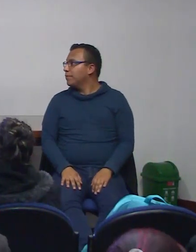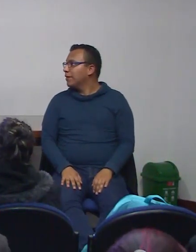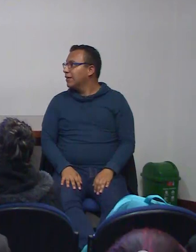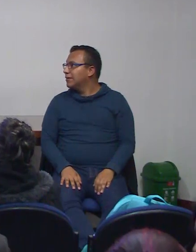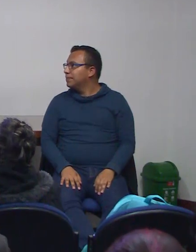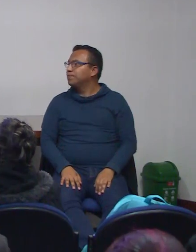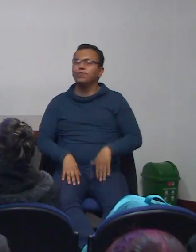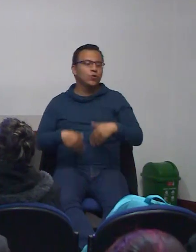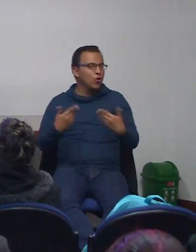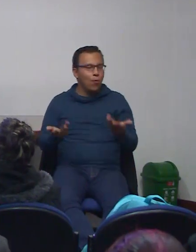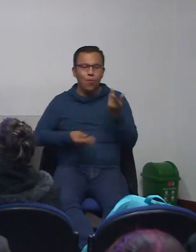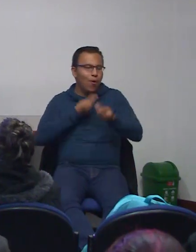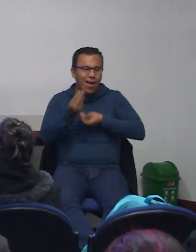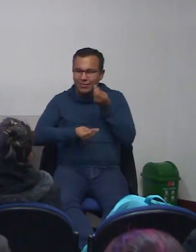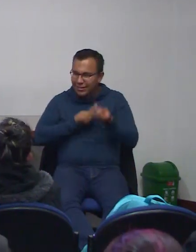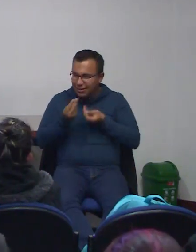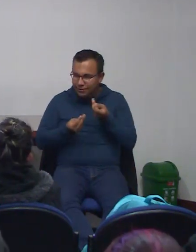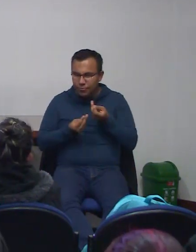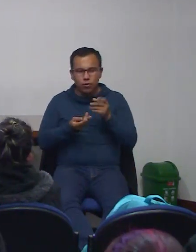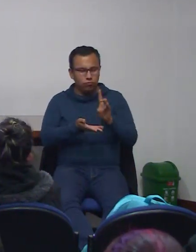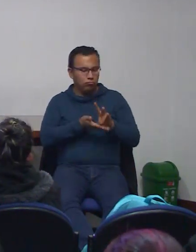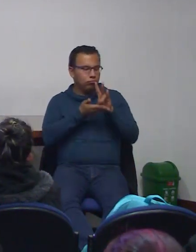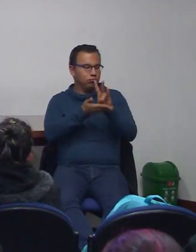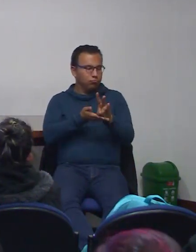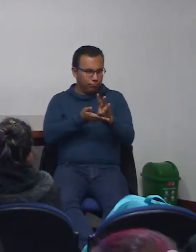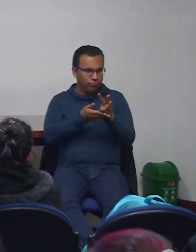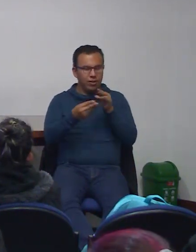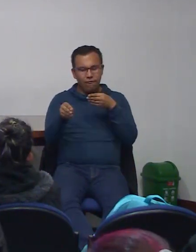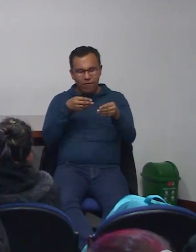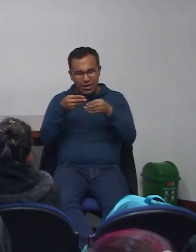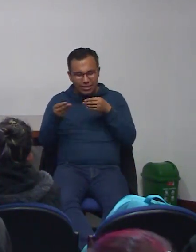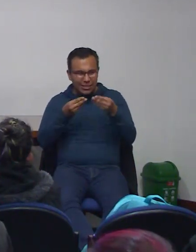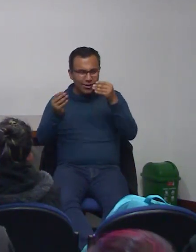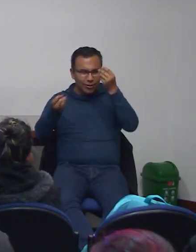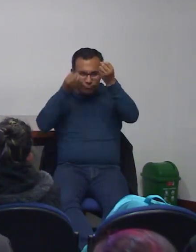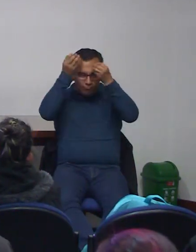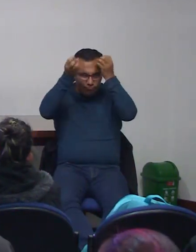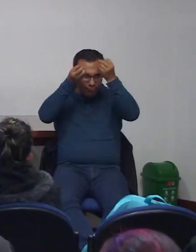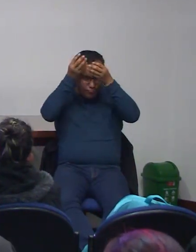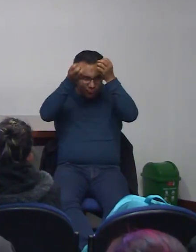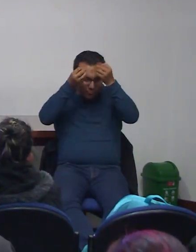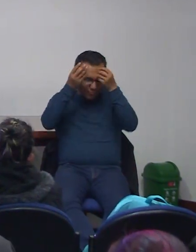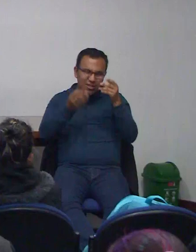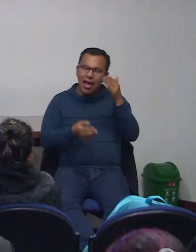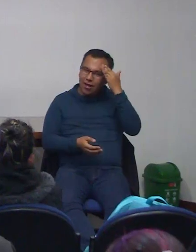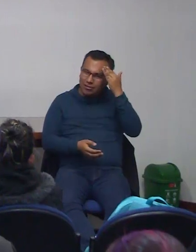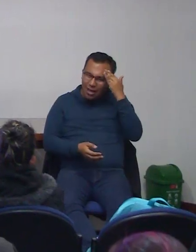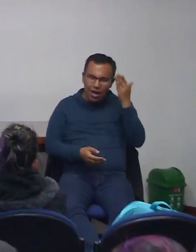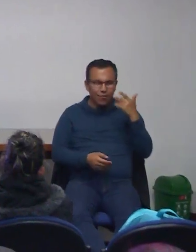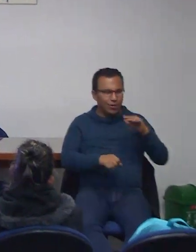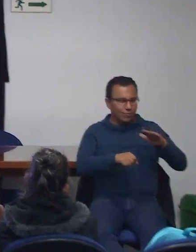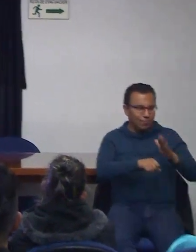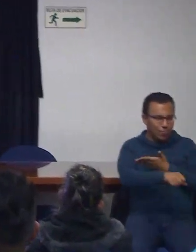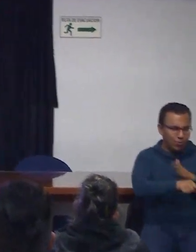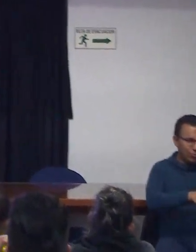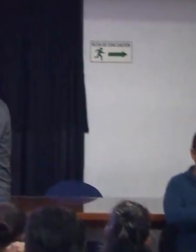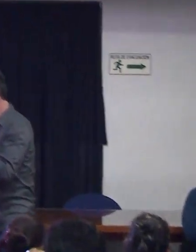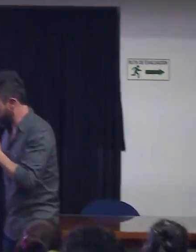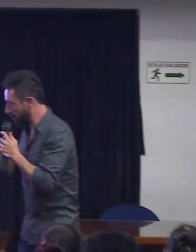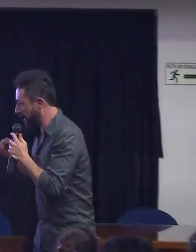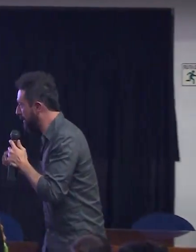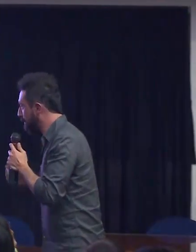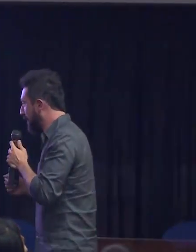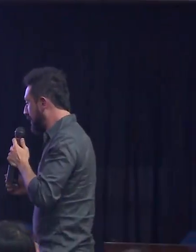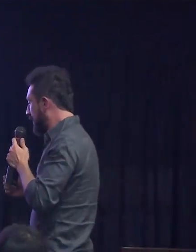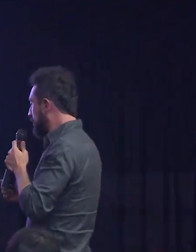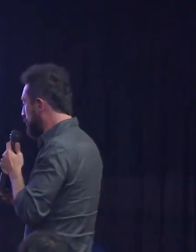hacemos Pues básicamente aplicamos un un modelo de trabajo flexible y creativo pues ya lo saben music and Mind ritmo arte y